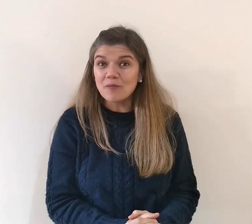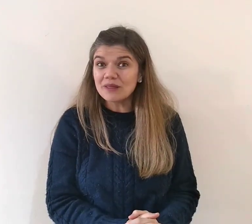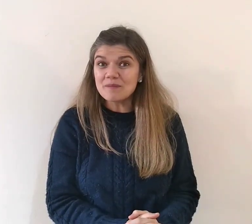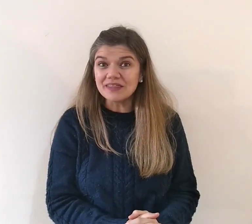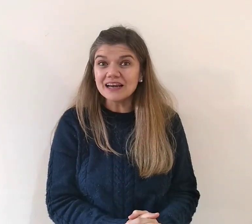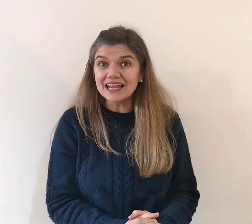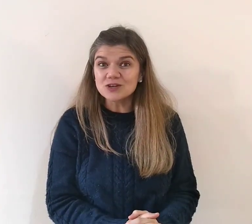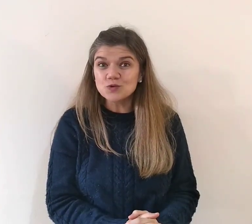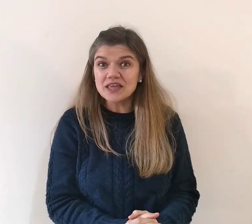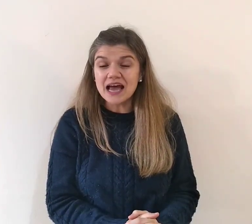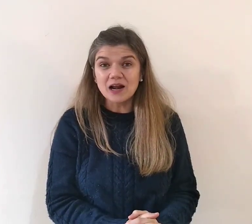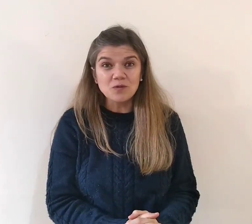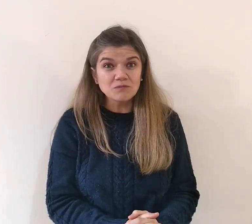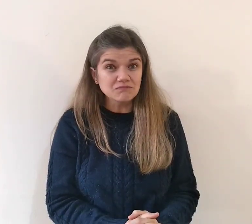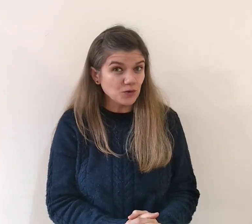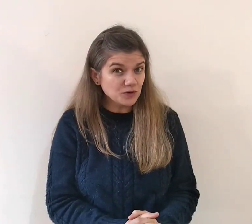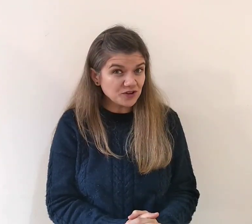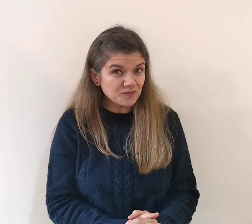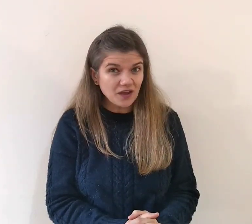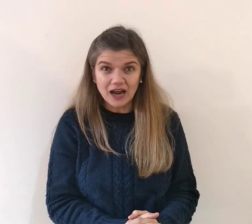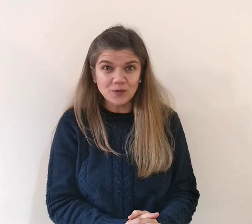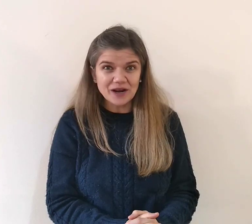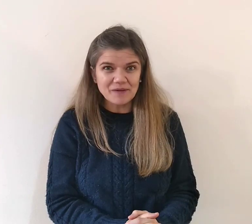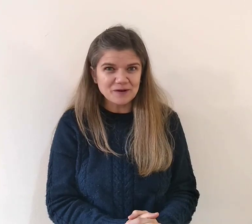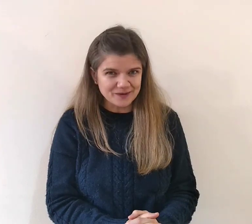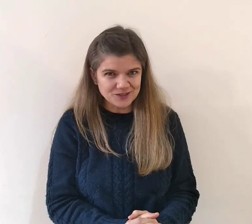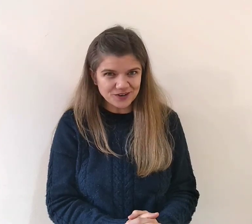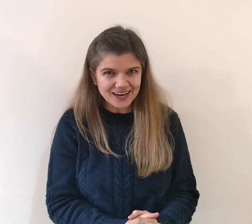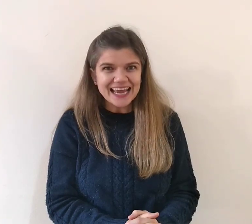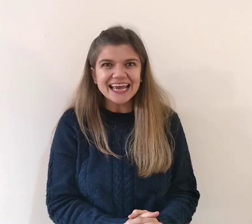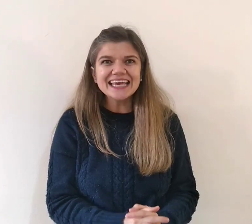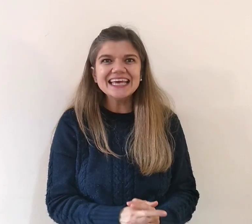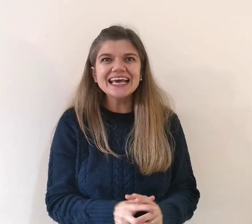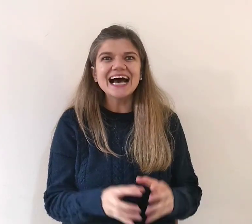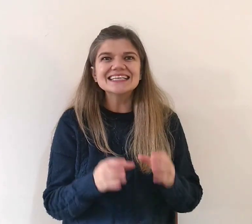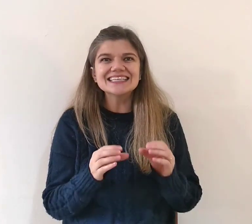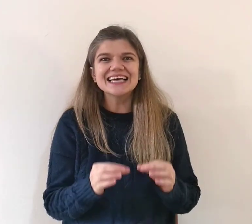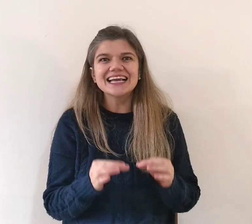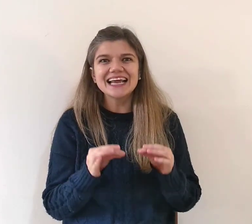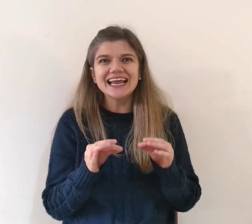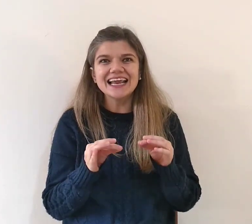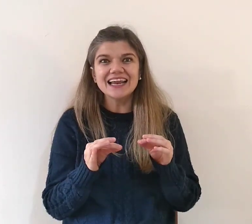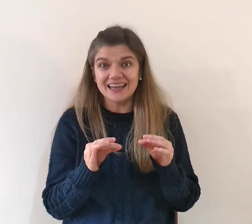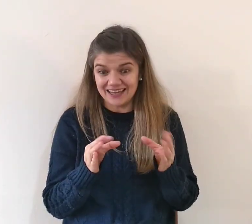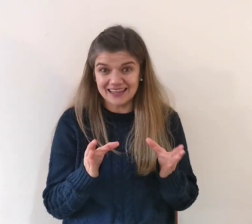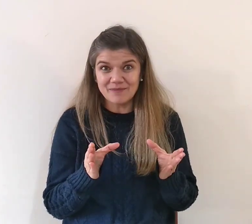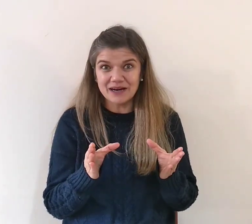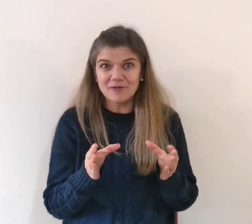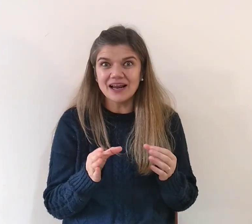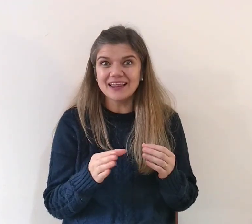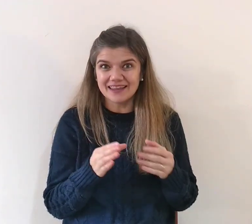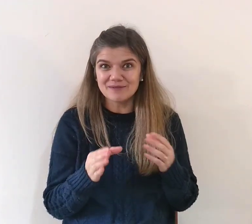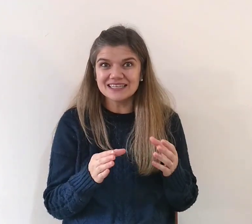Pueden pedirle ayuda a algún adulto, a algún hermano mayor y hacer esta parábola